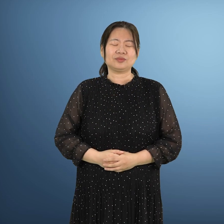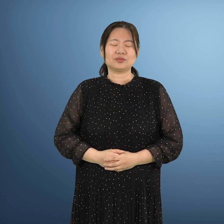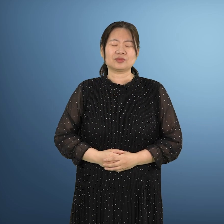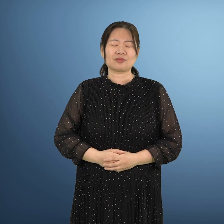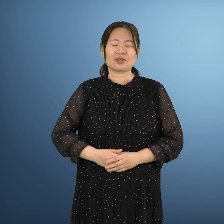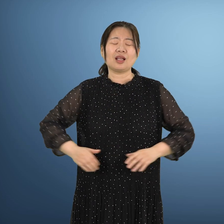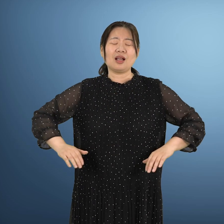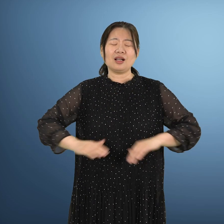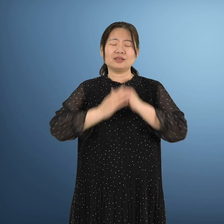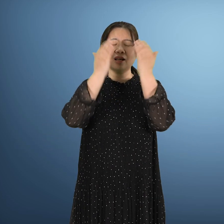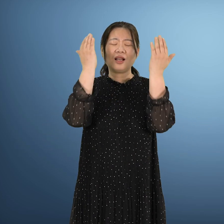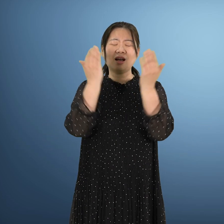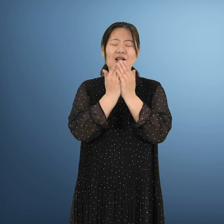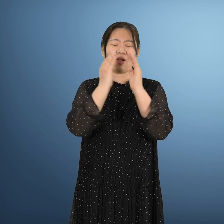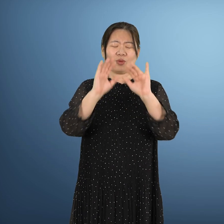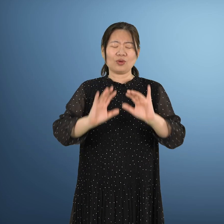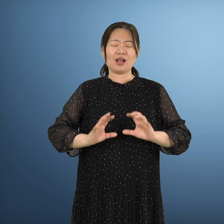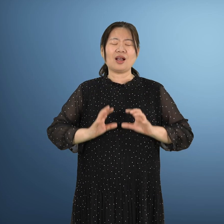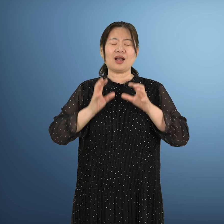모든